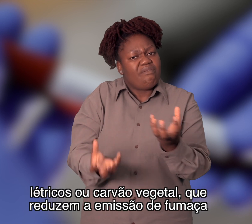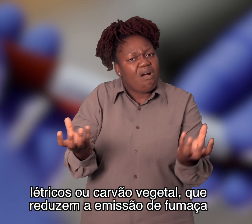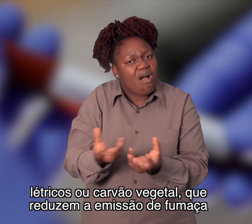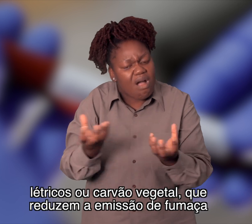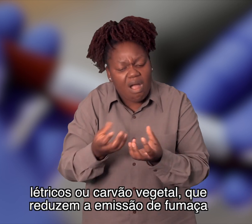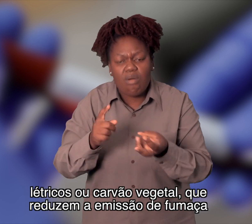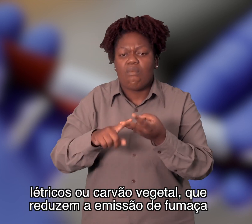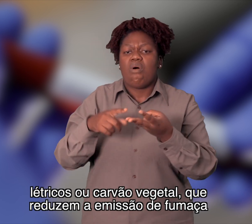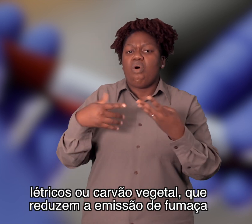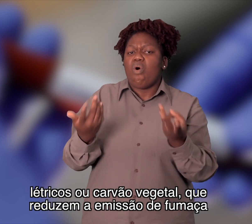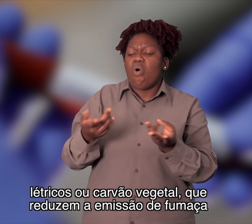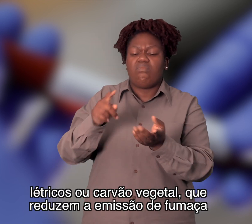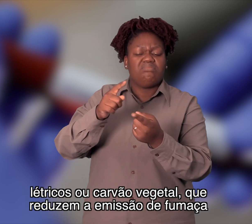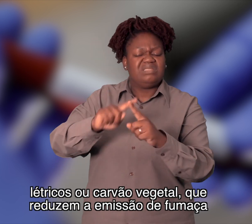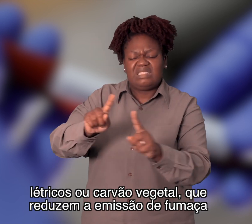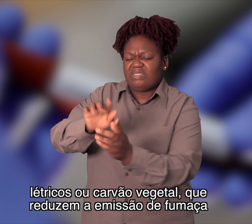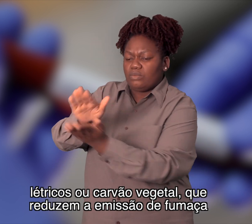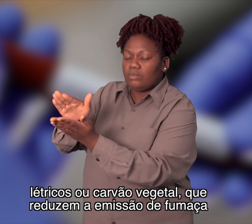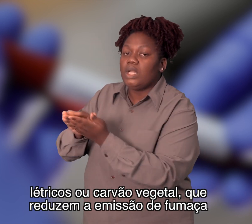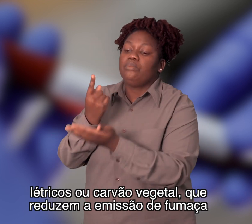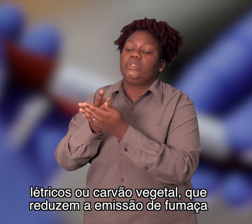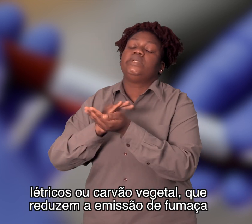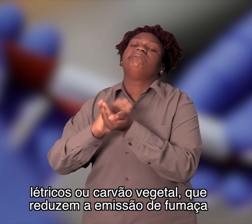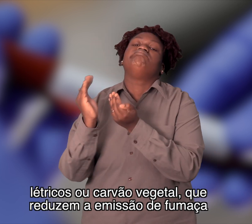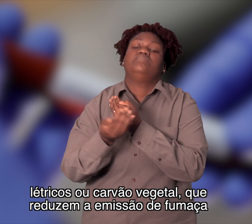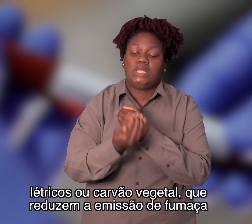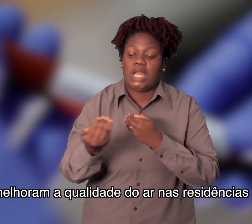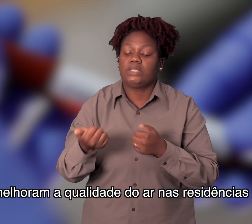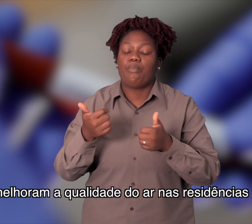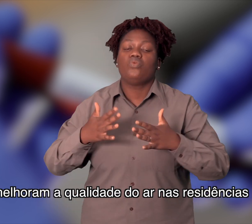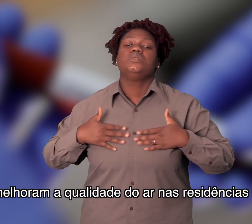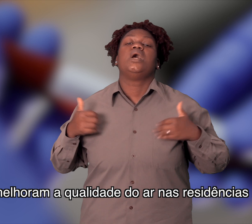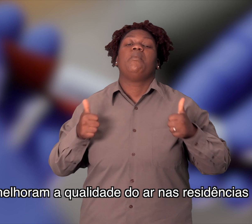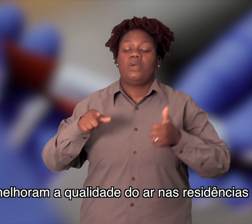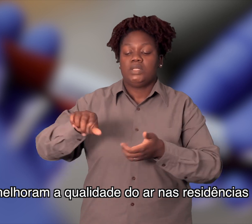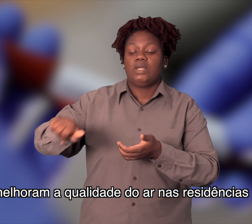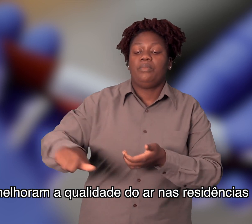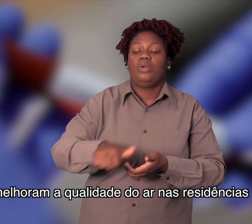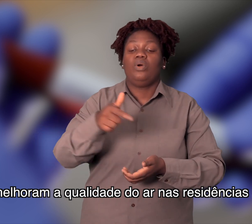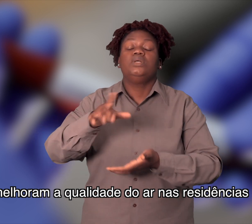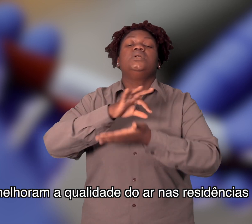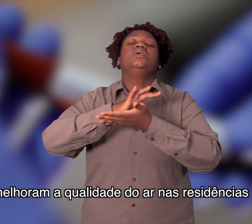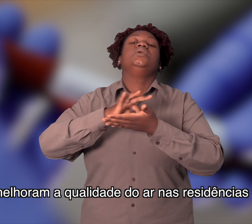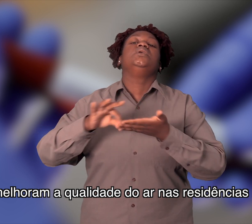elétricos ou carvão vegetal, que reduzem a emissão de fumaça e melhoram a qualidade do ar nas residências.